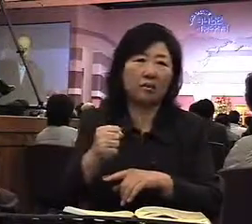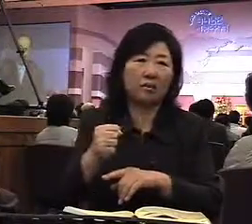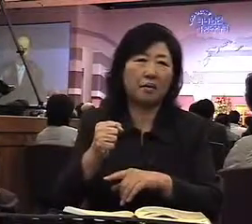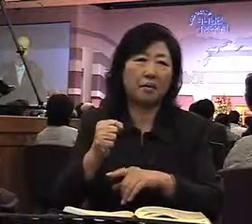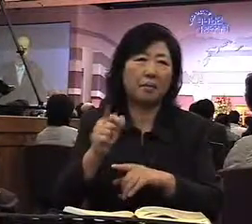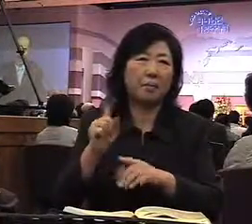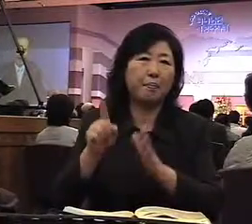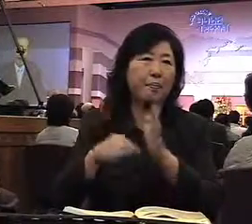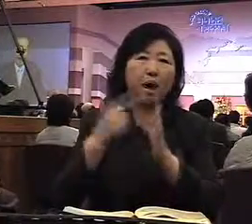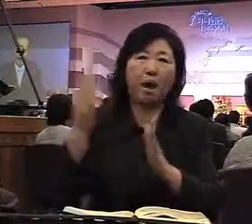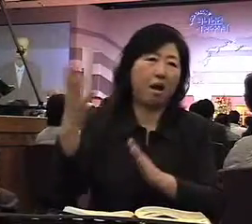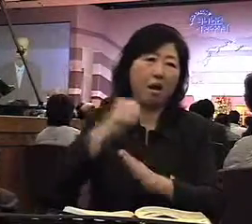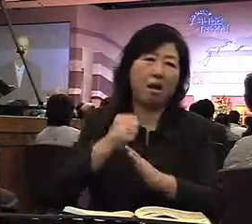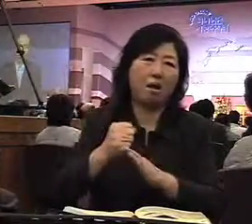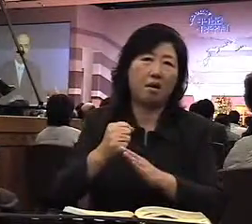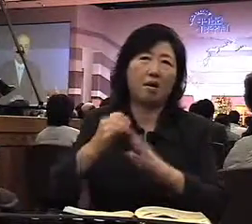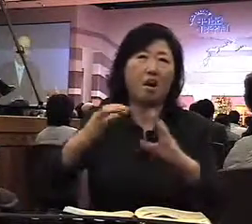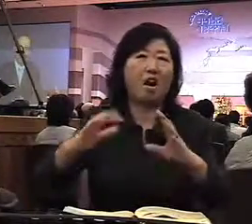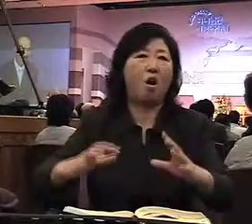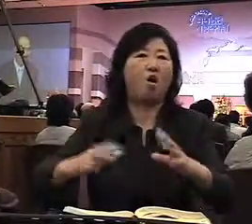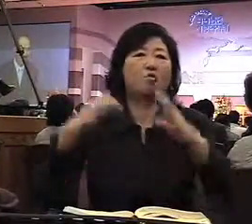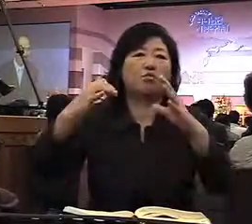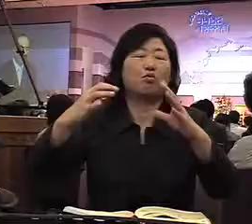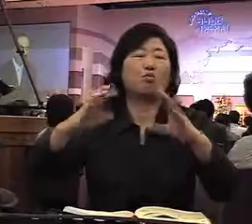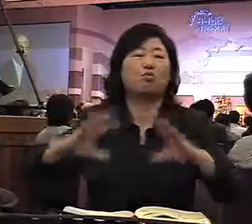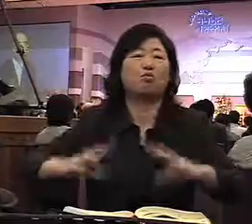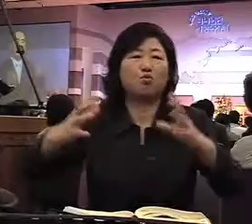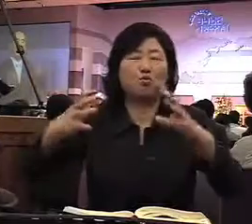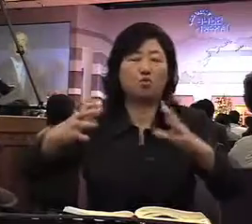우주의 끝에 도착이 안 돼요. 100억 년을 가도.